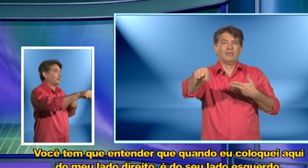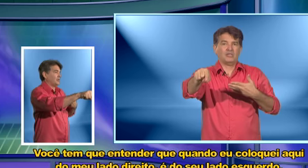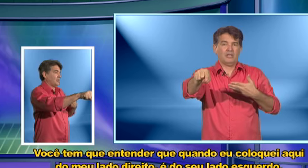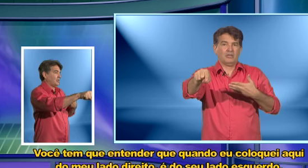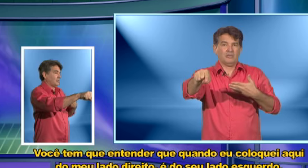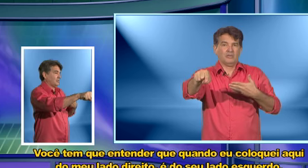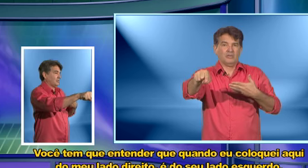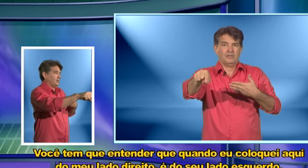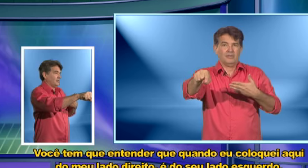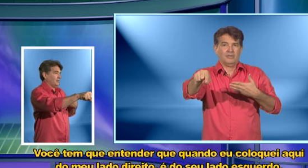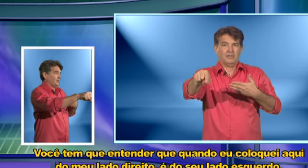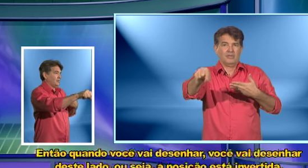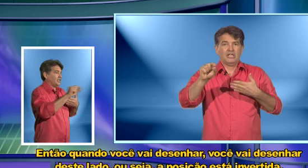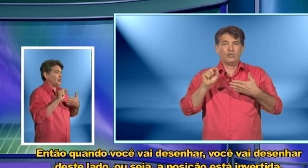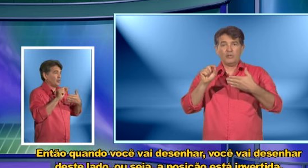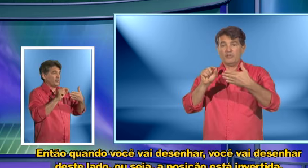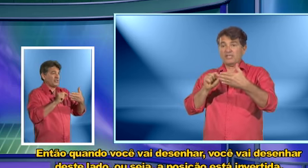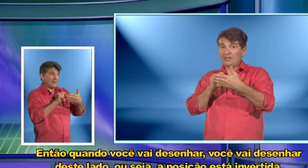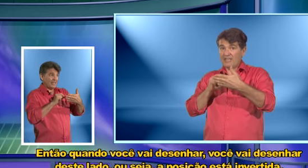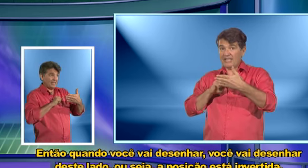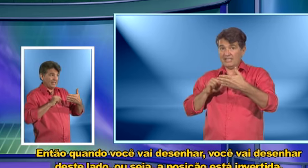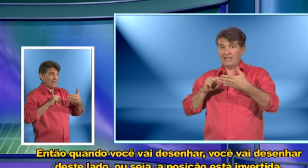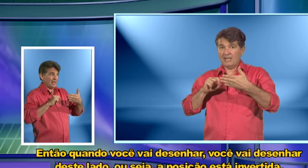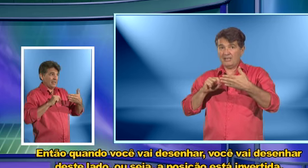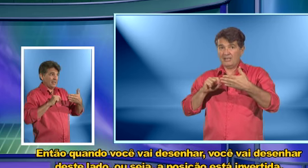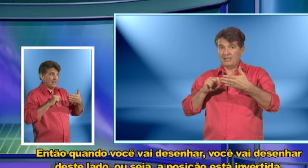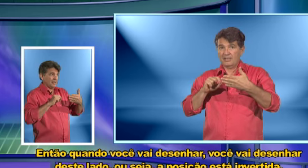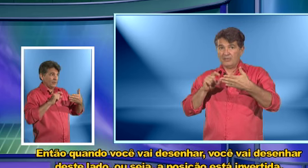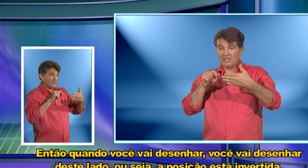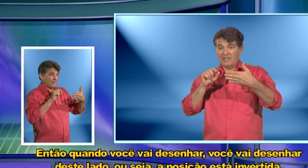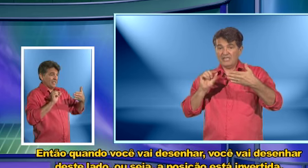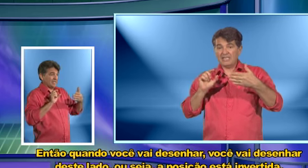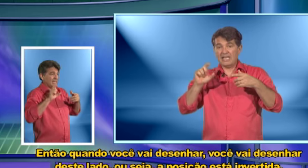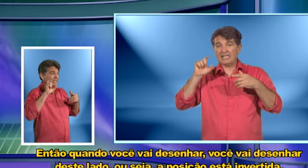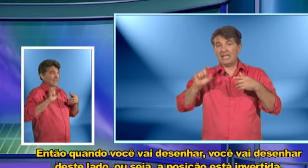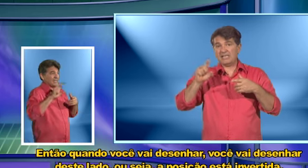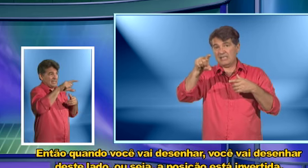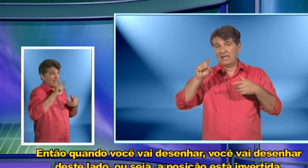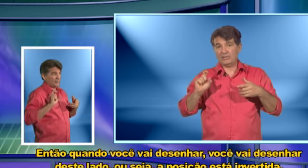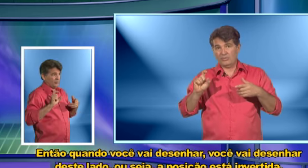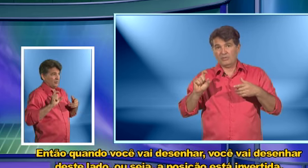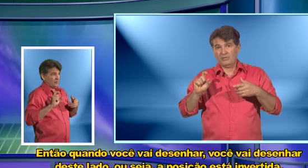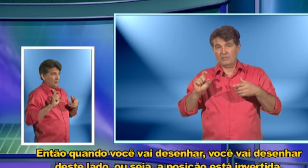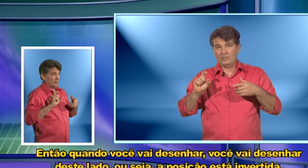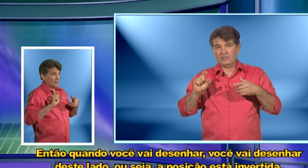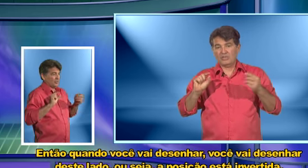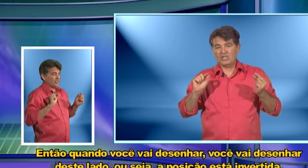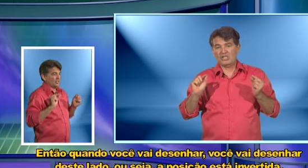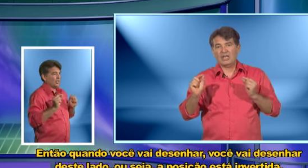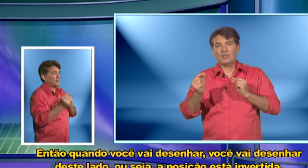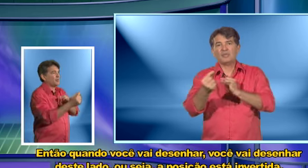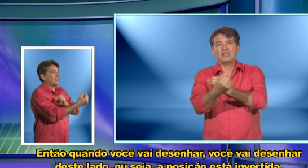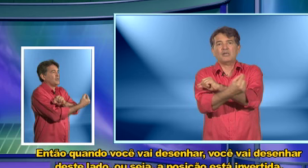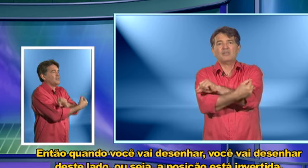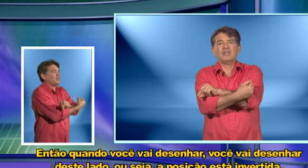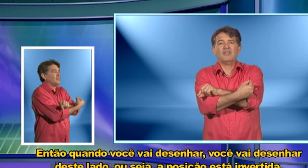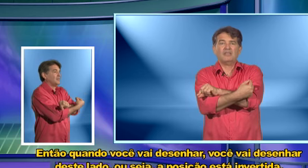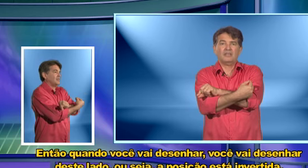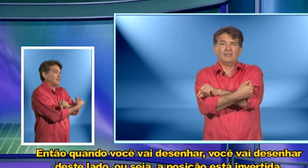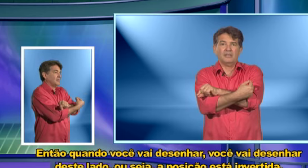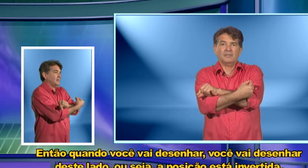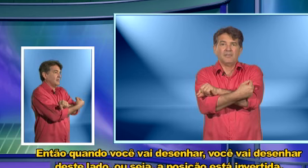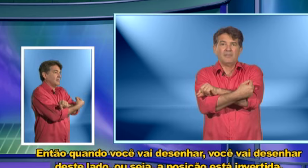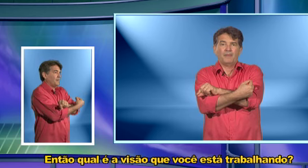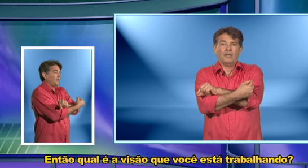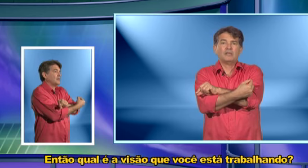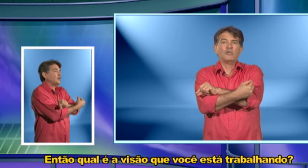seu lado esquerdo. Então, quando você vai desenhar deste lado. Ou seja, a posição está